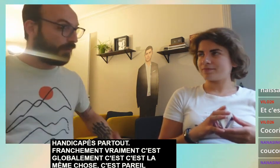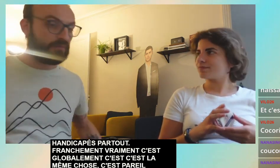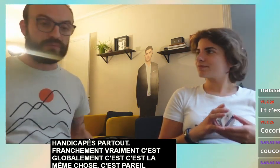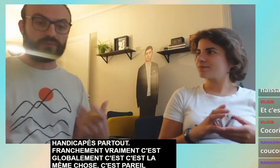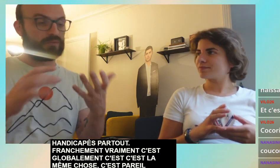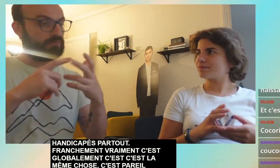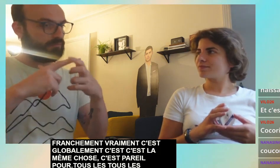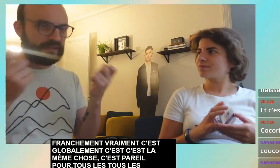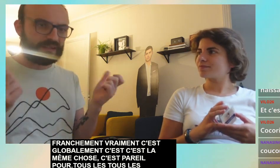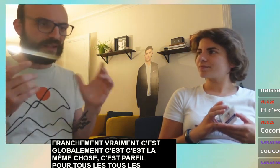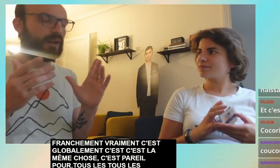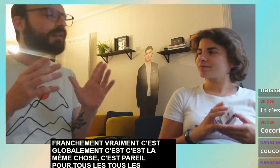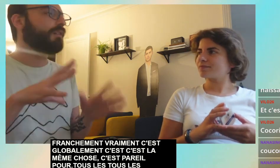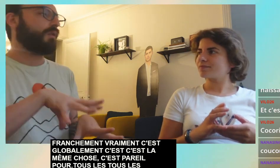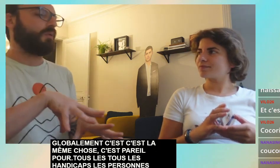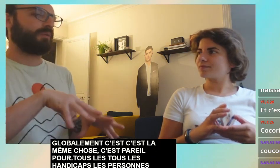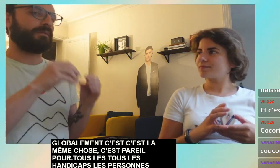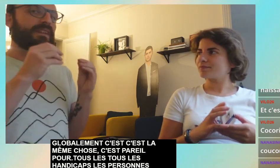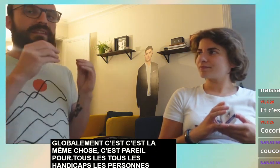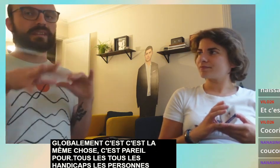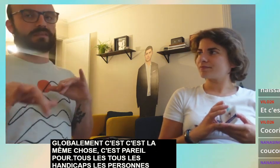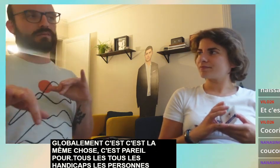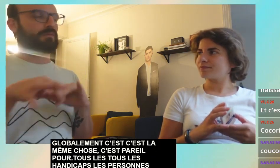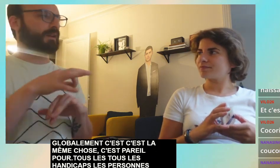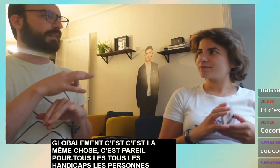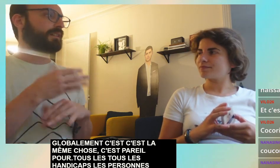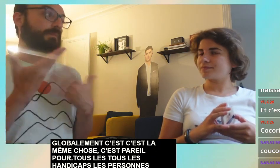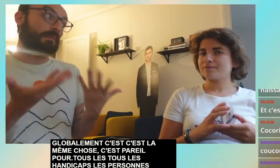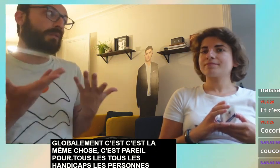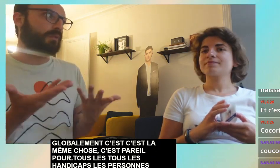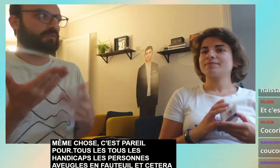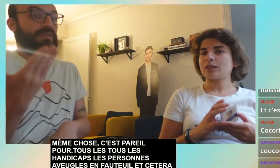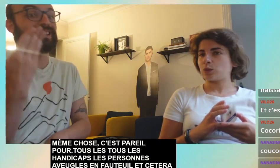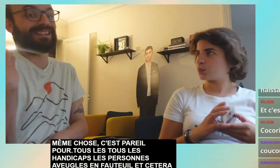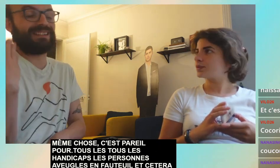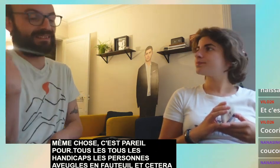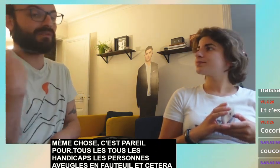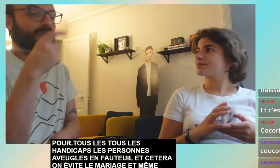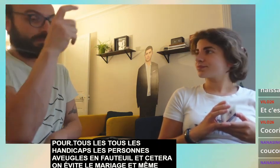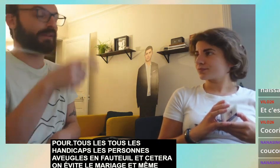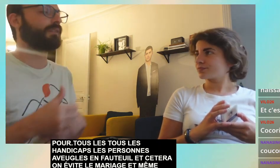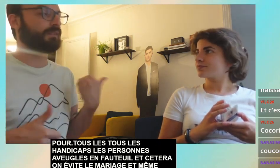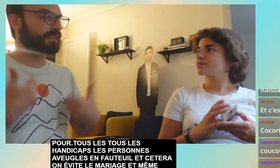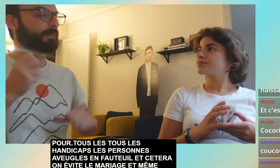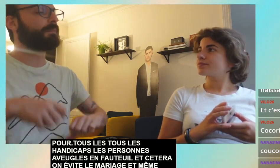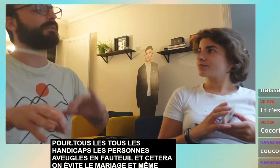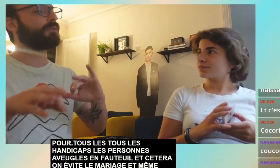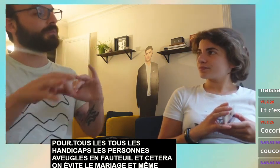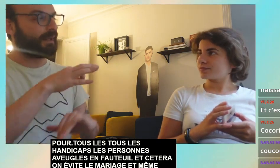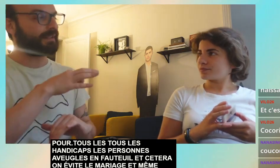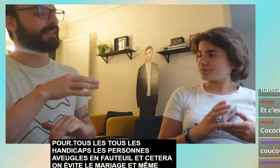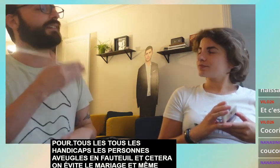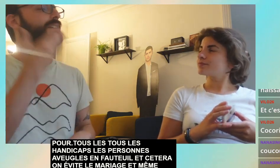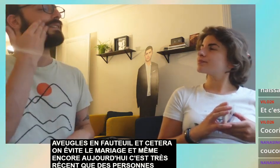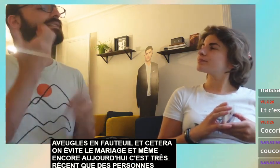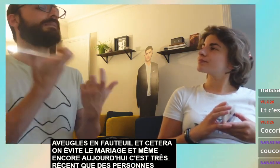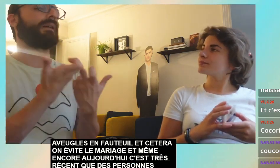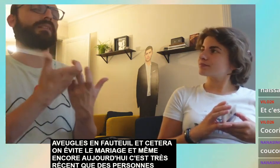en fauteuil, etc. On évite le mariage. Et même encore aujourd'hui, c'est très récent que des personnes handicapées peuvent se marier si, par exemple,